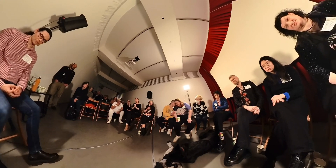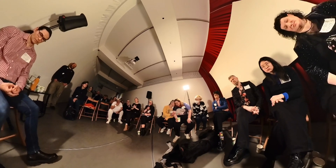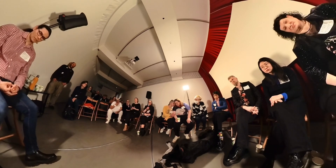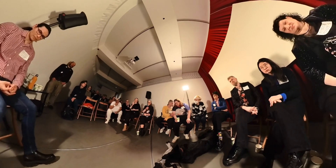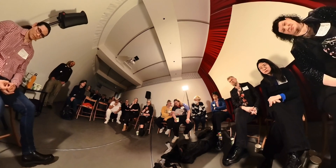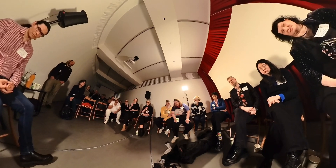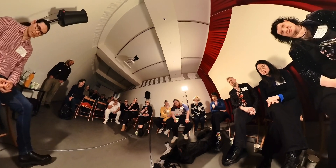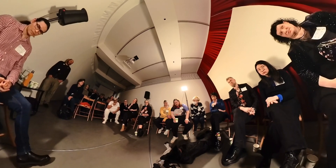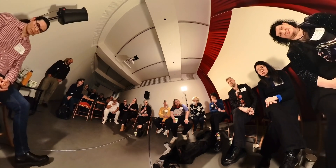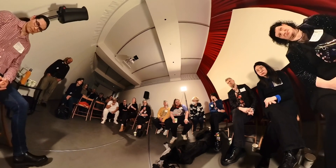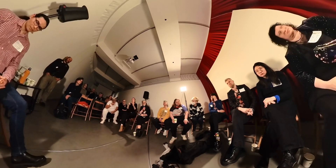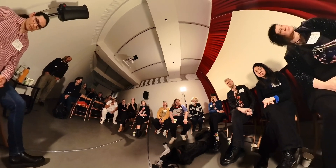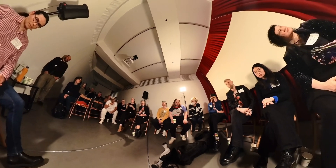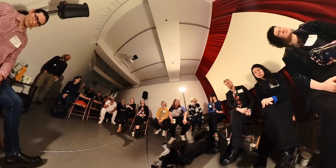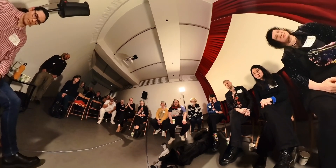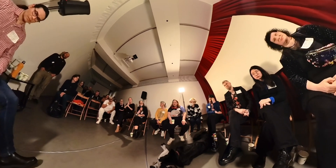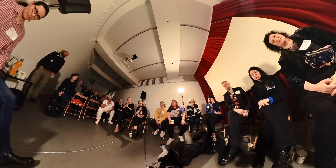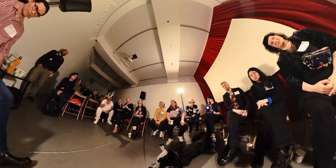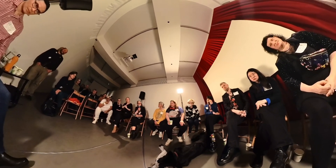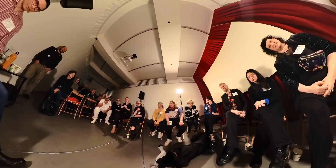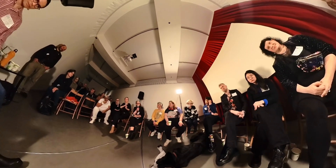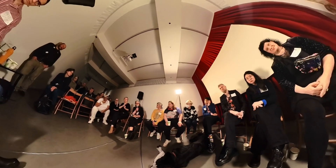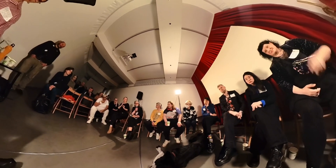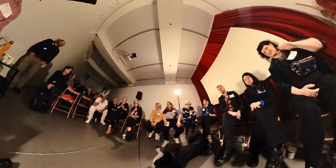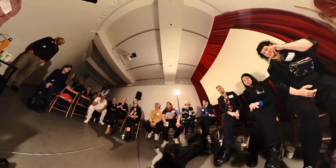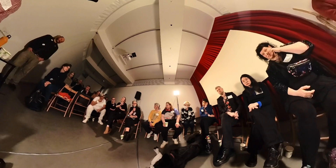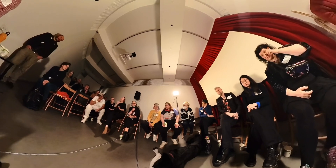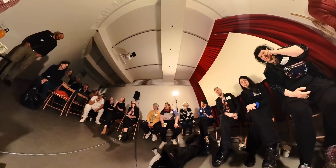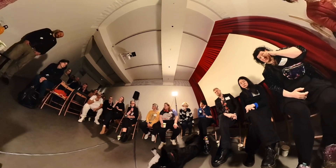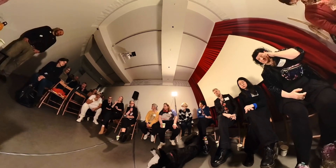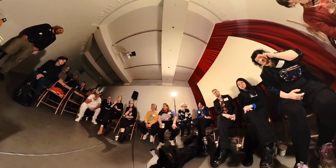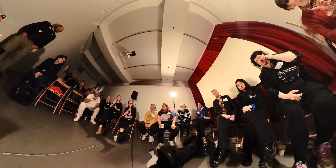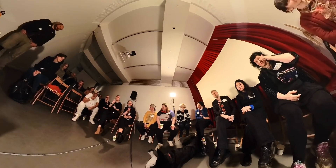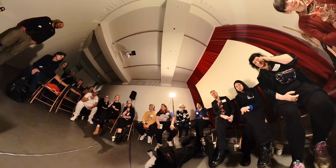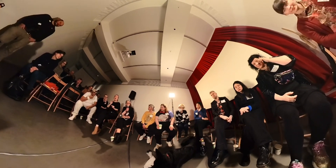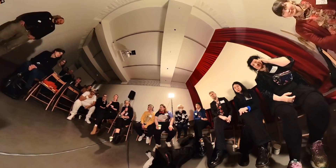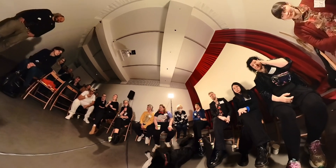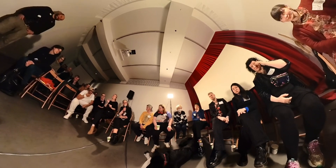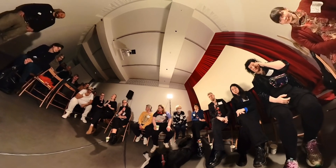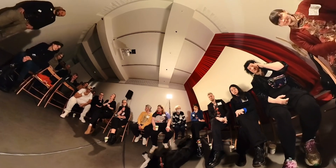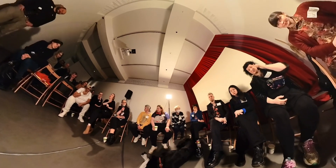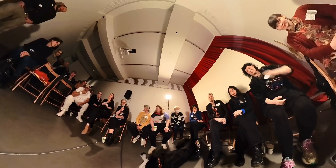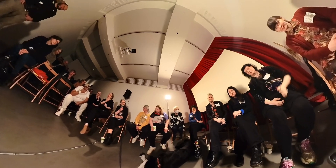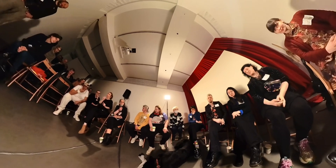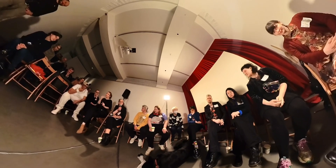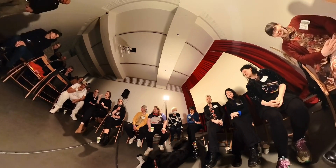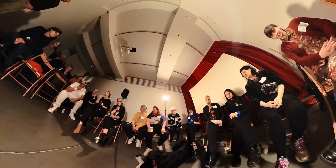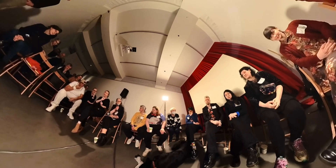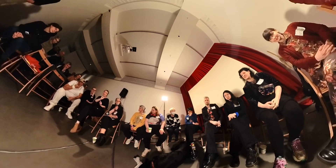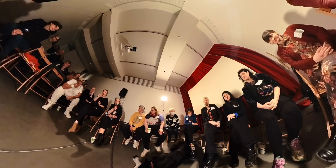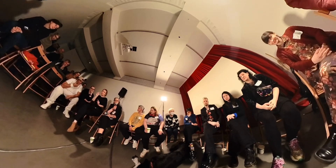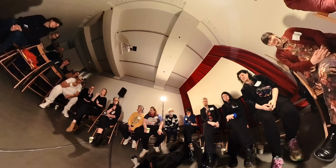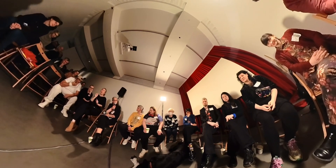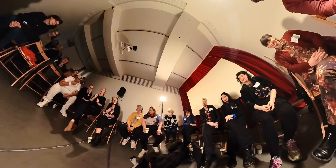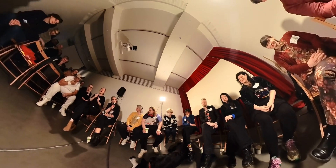tak připravila, že pro každého z vás mám tak víceméně jakoby individuální otázky a v některých případech